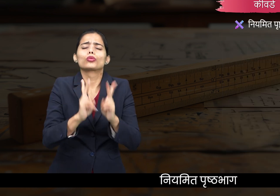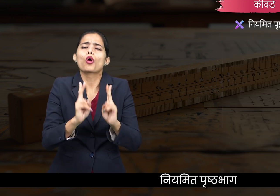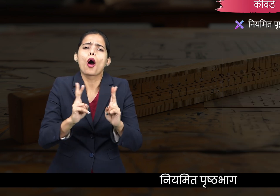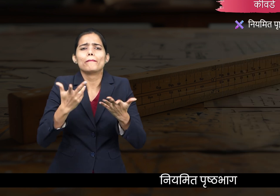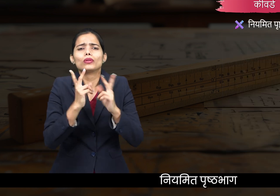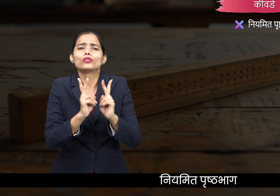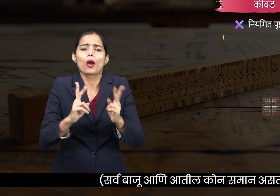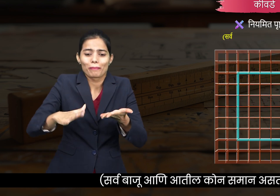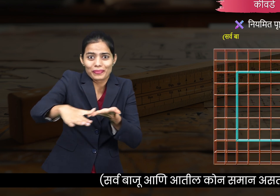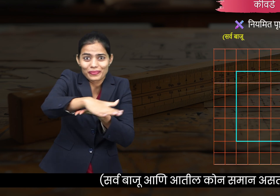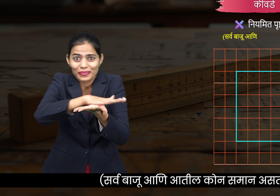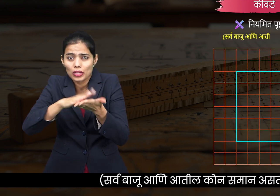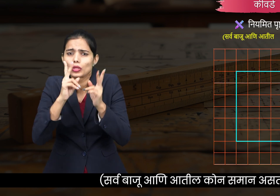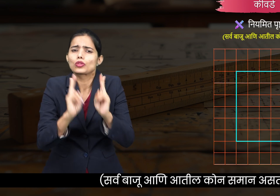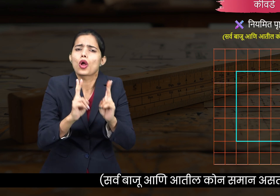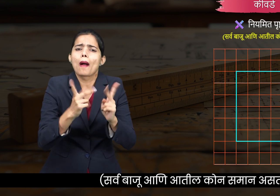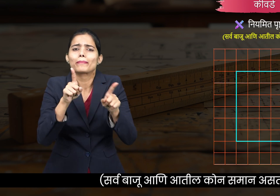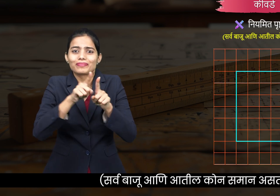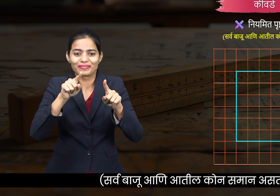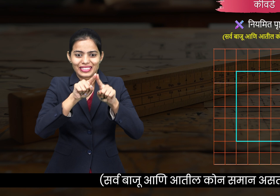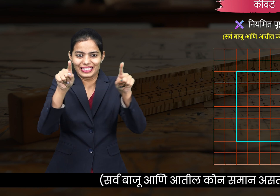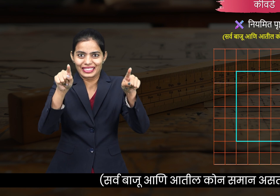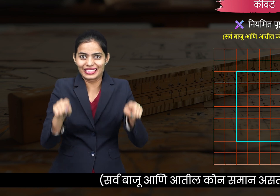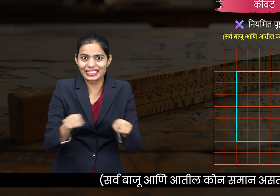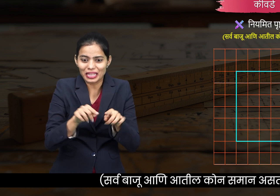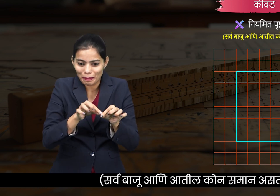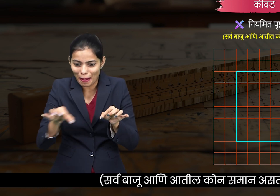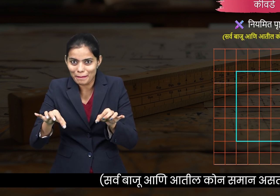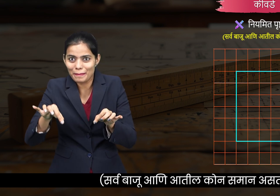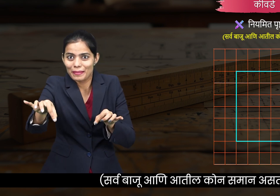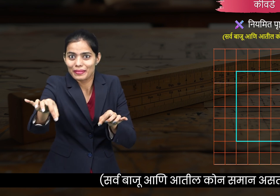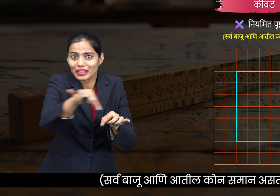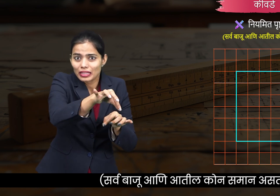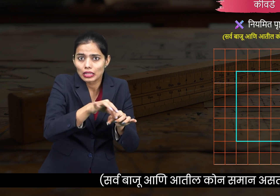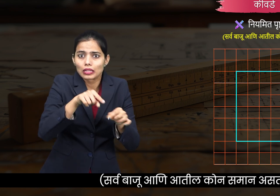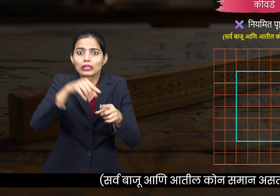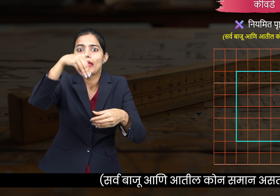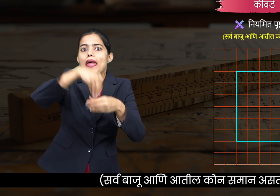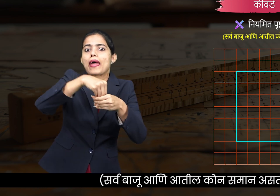नियमित पृष्ठभाग सर्व बाजू आणि आतील कोन समान असतात,